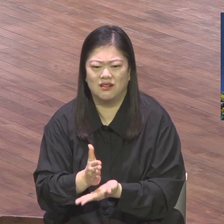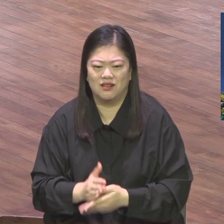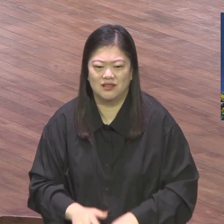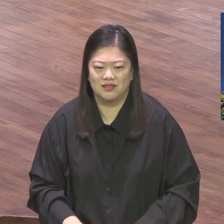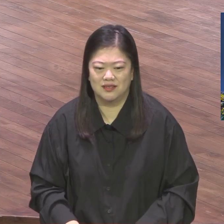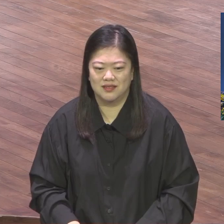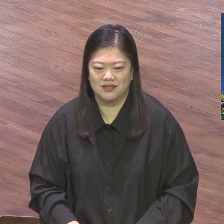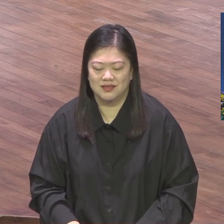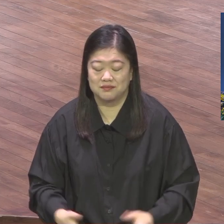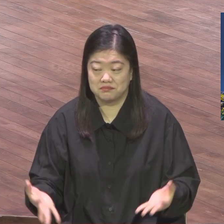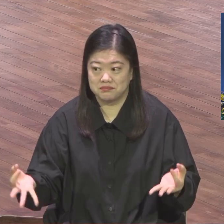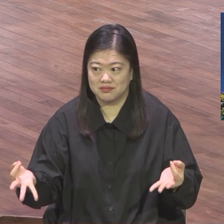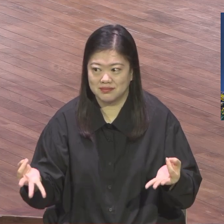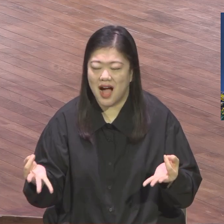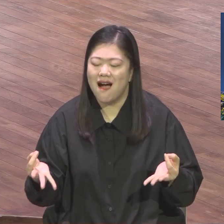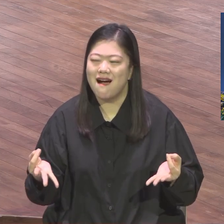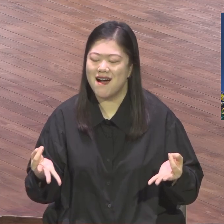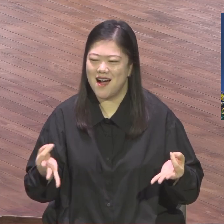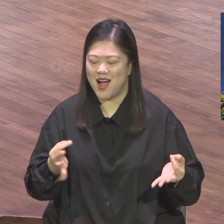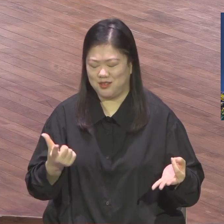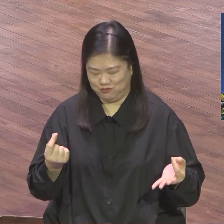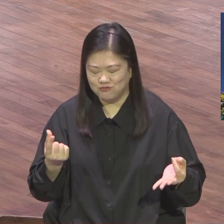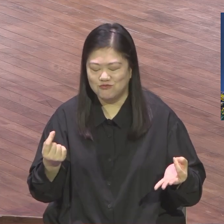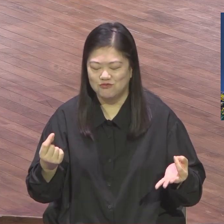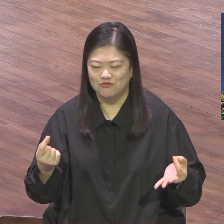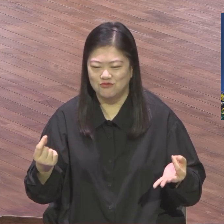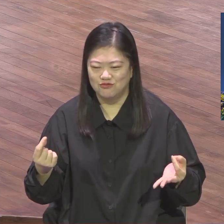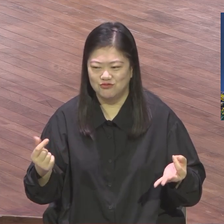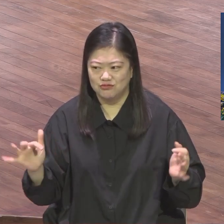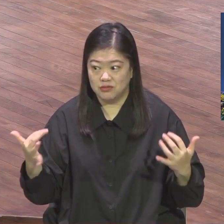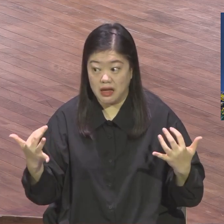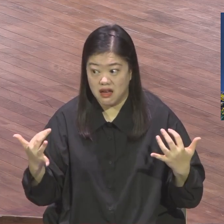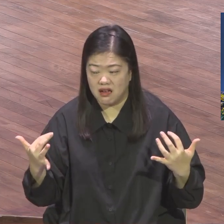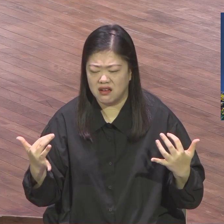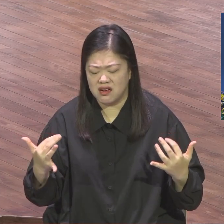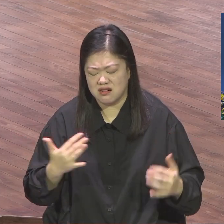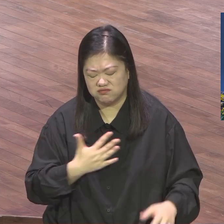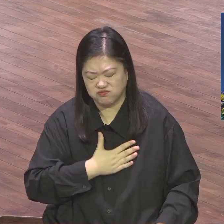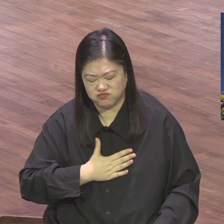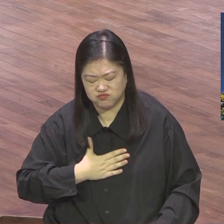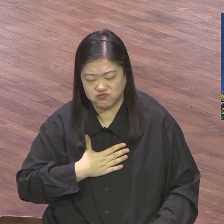나쁘고 힘 빠지고, 하나님이 나를 어떻게 보시는 관심 없고,